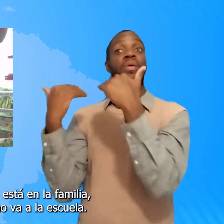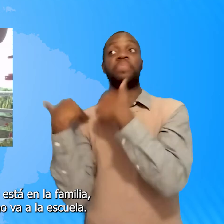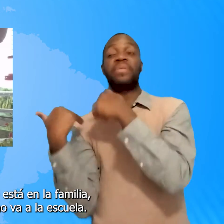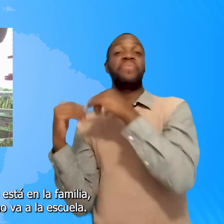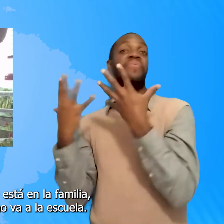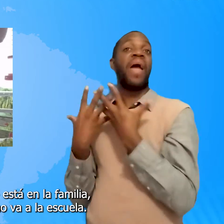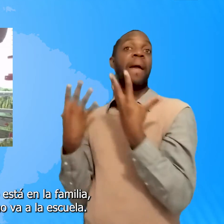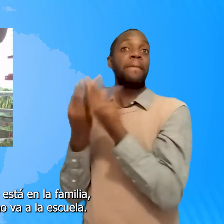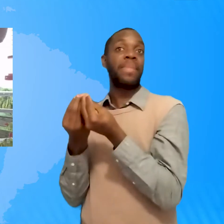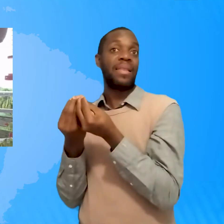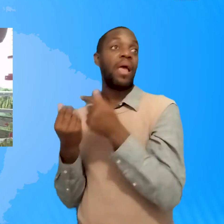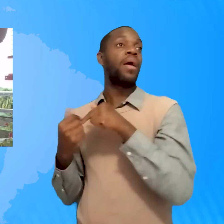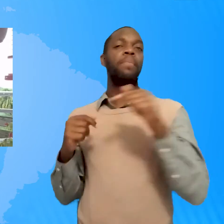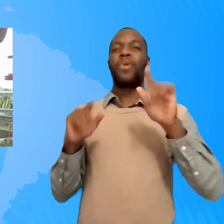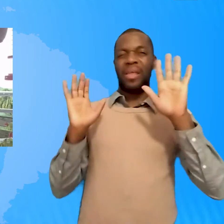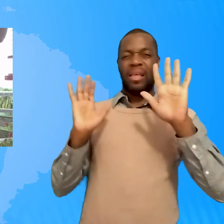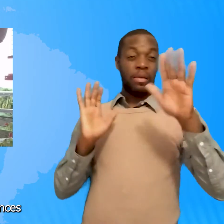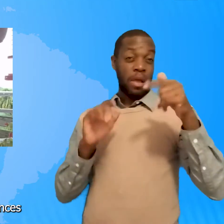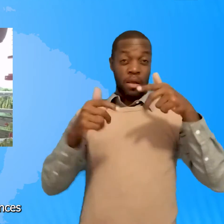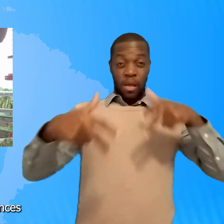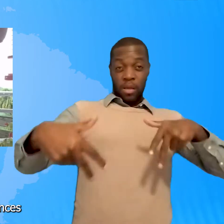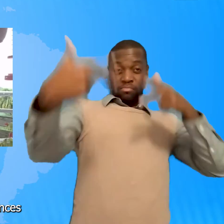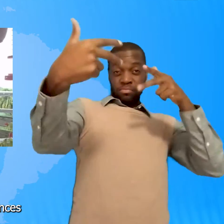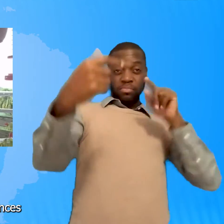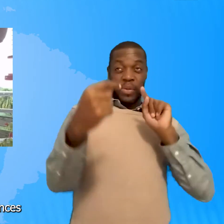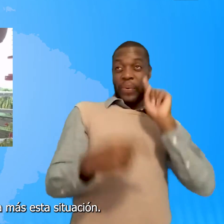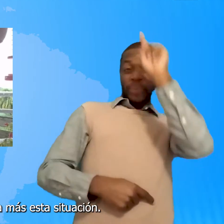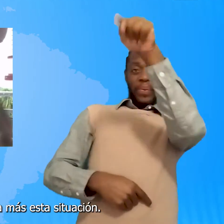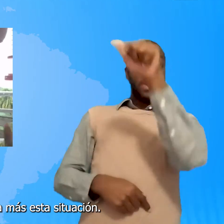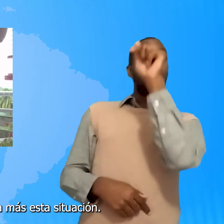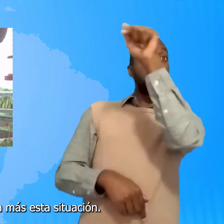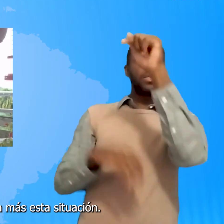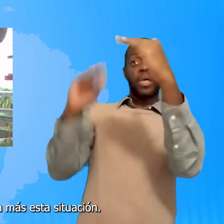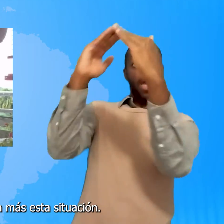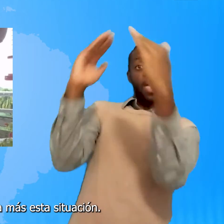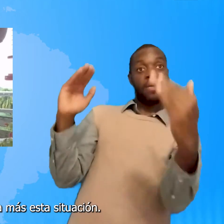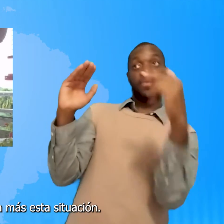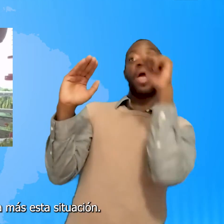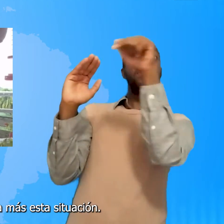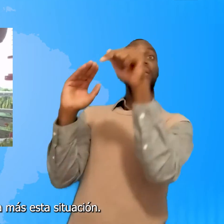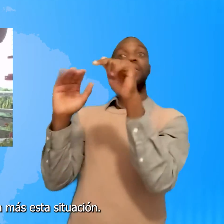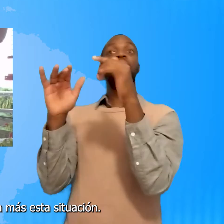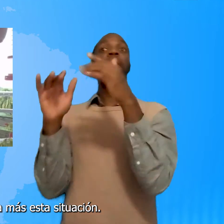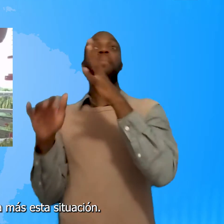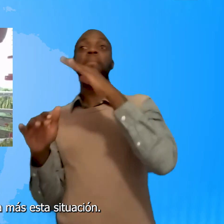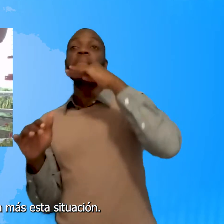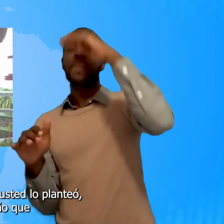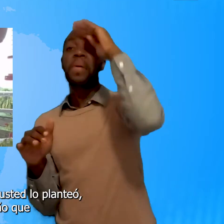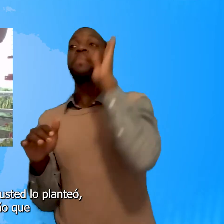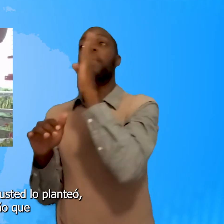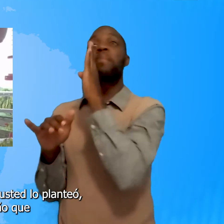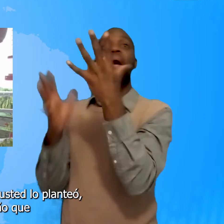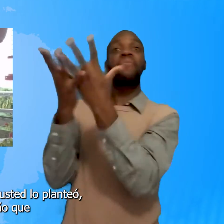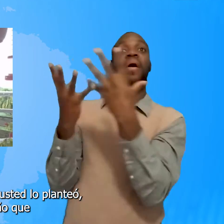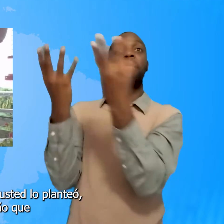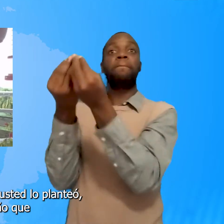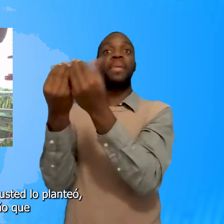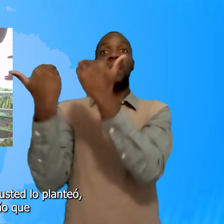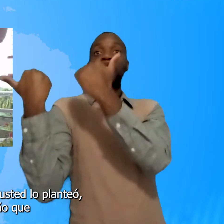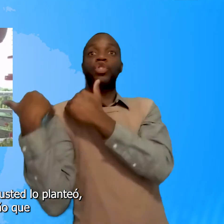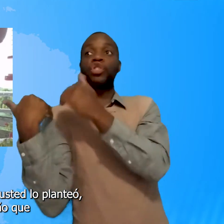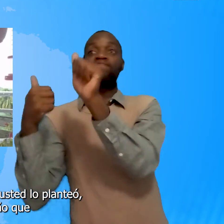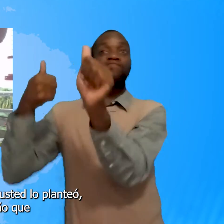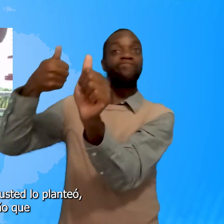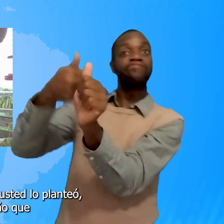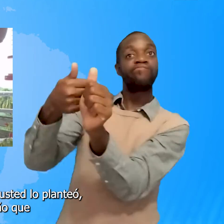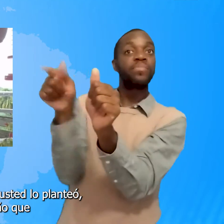casa, no va a la escuela. Entonces, ahí se agrava todavía más esta situación. Asimismo, como usted lo